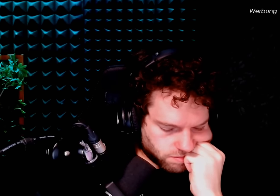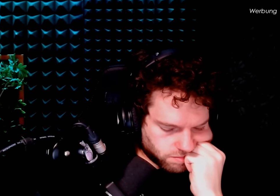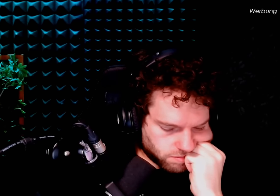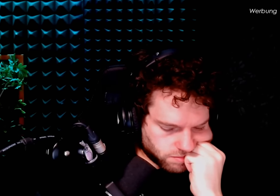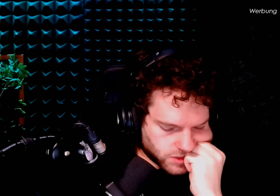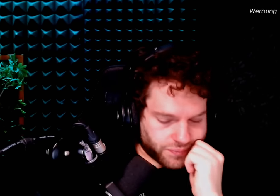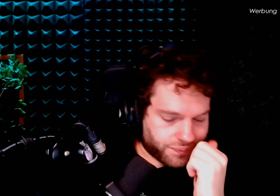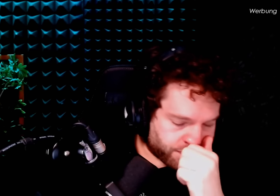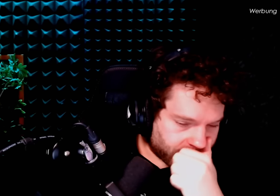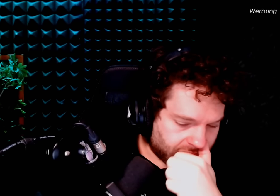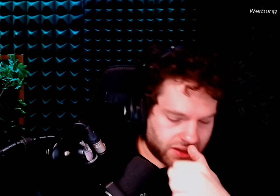So.